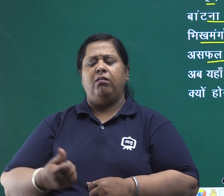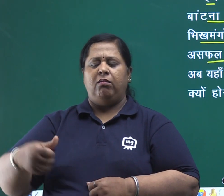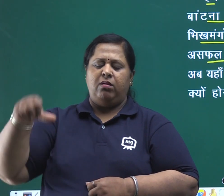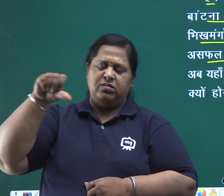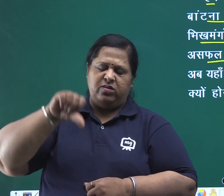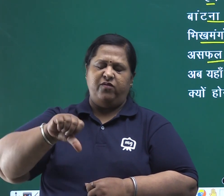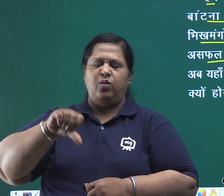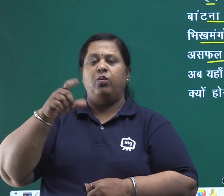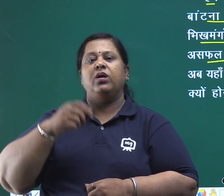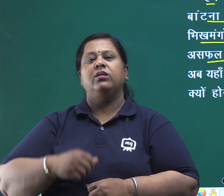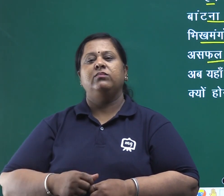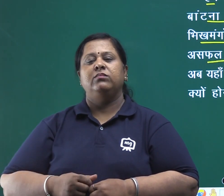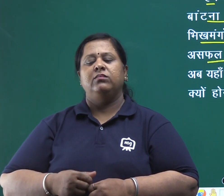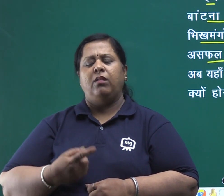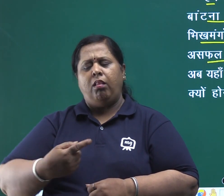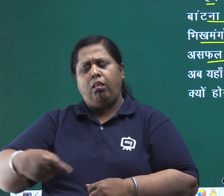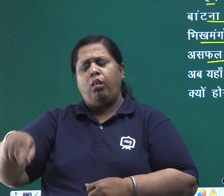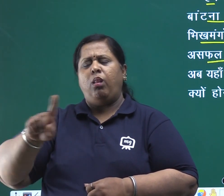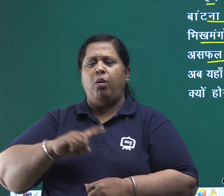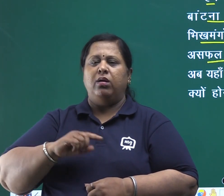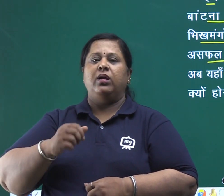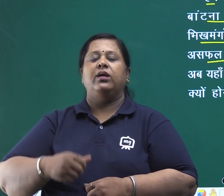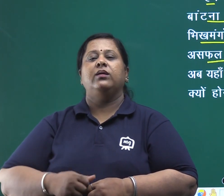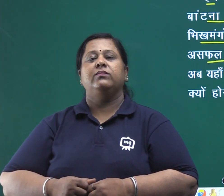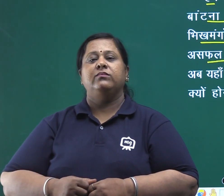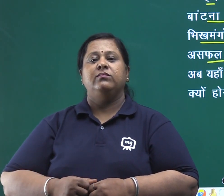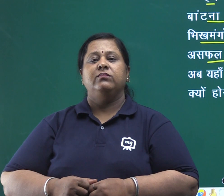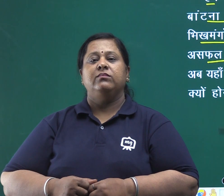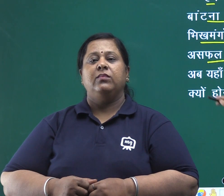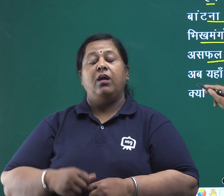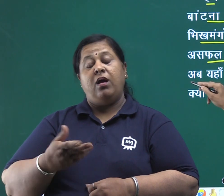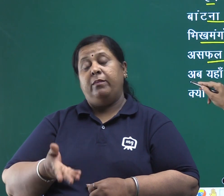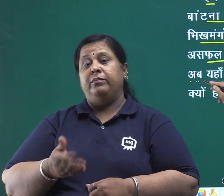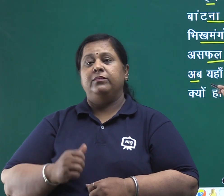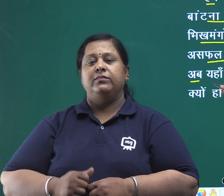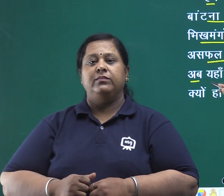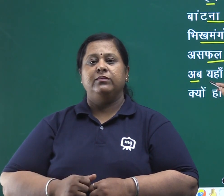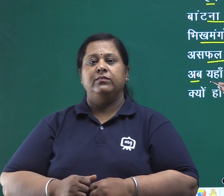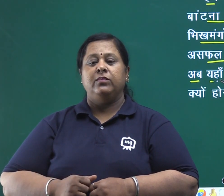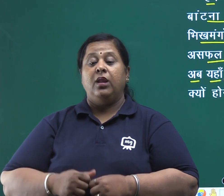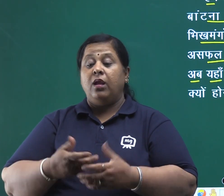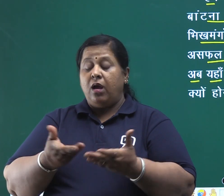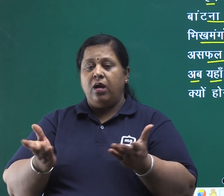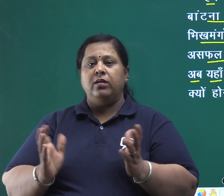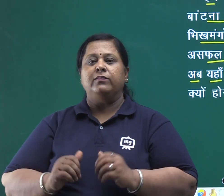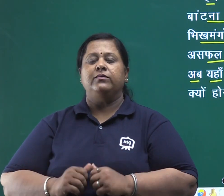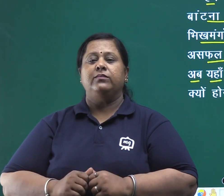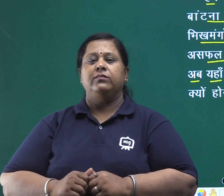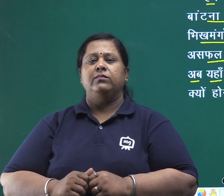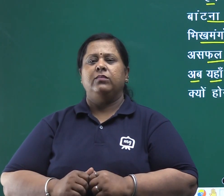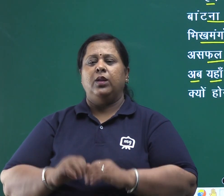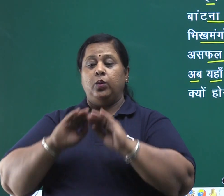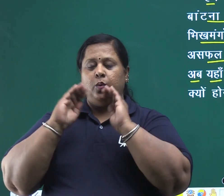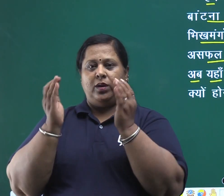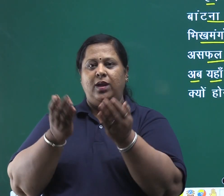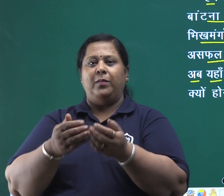असफल होकर लौट रहे हैं। अब यहाँ